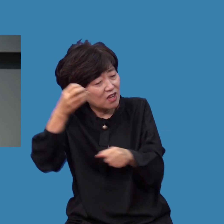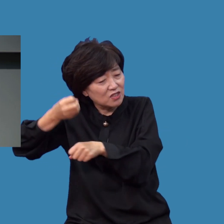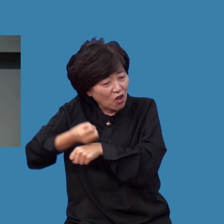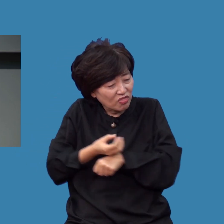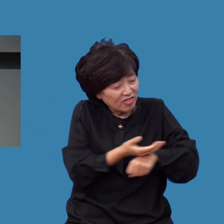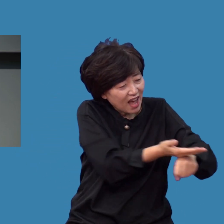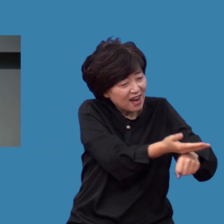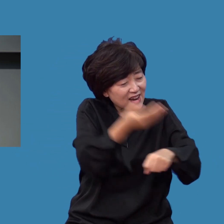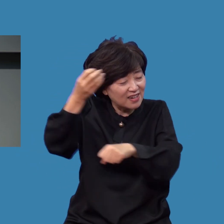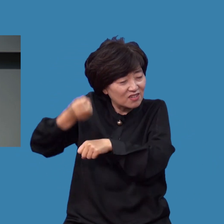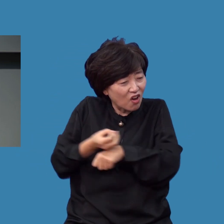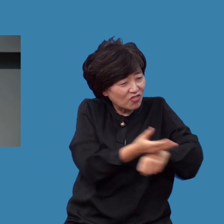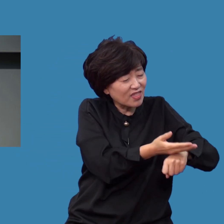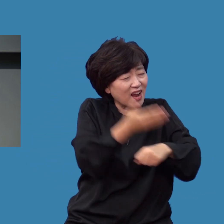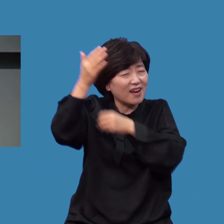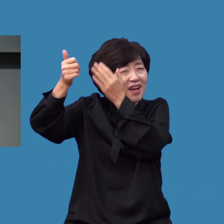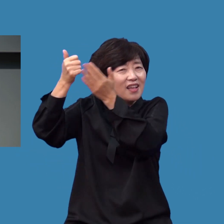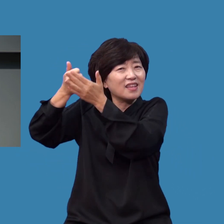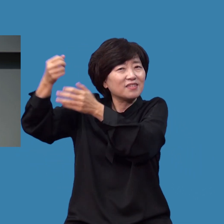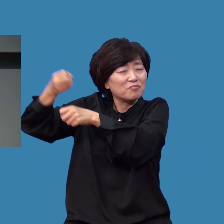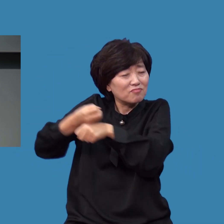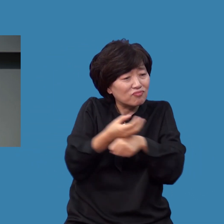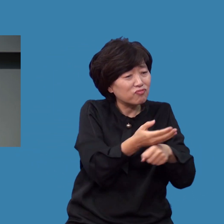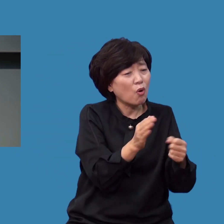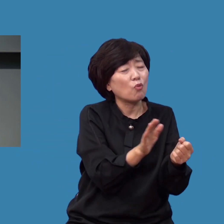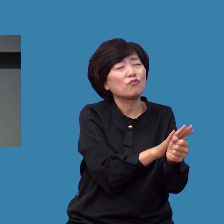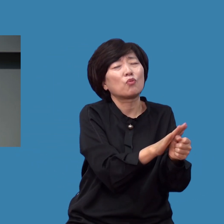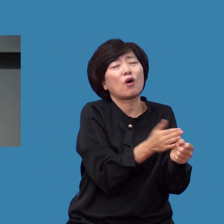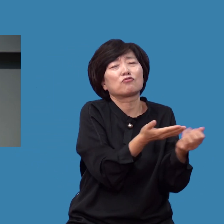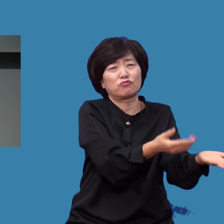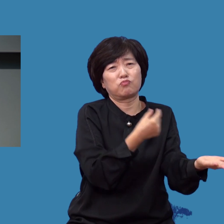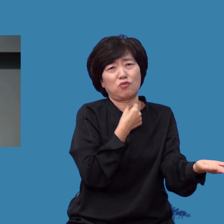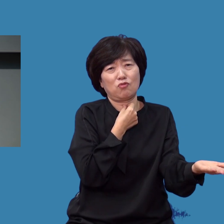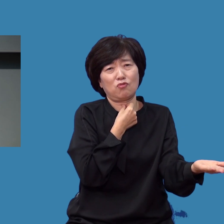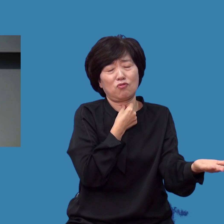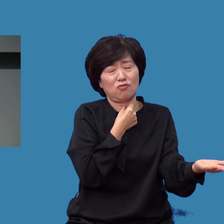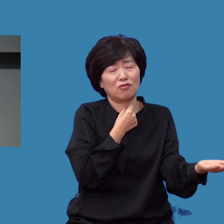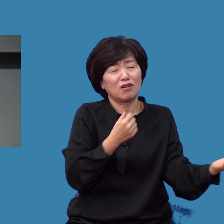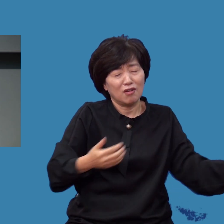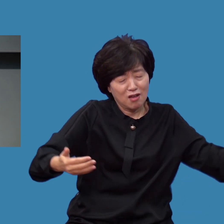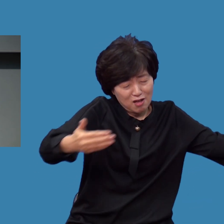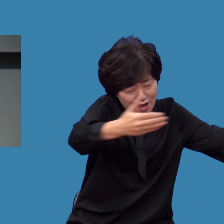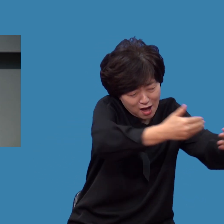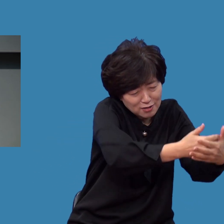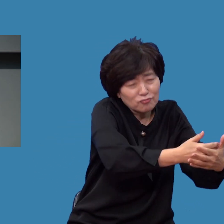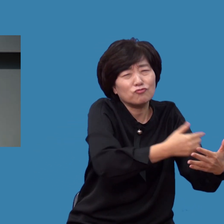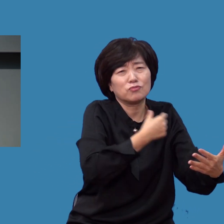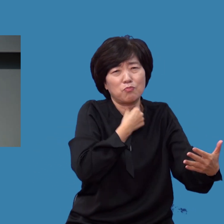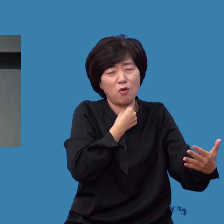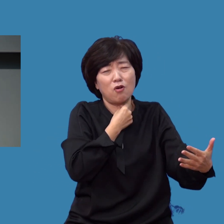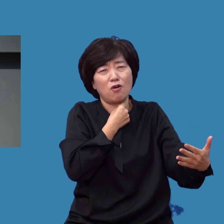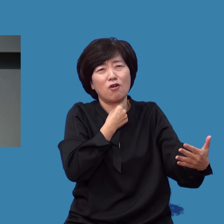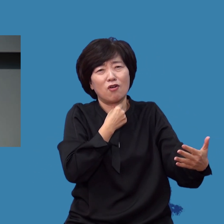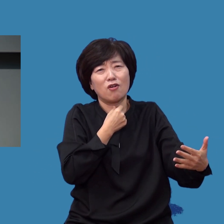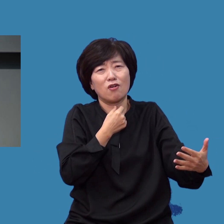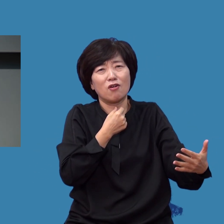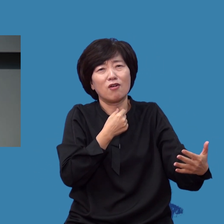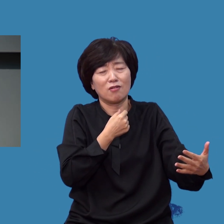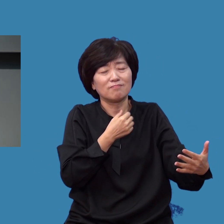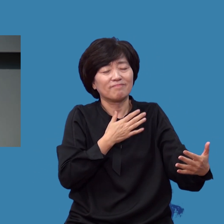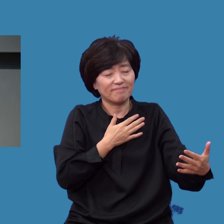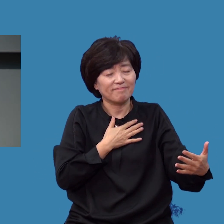그때는 하나님께서 무슨 마음을 가지고 계시겠어요? 위로하고 싶으실 거 아니야. 꼭 안아주고 싶으실 거 아니야. 그랬을 때 가서